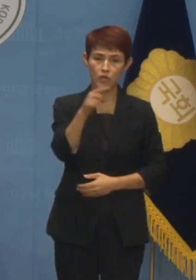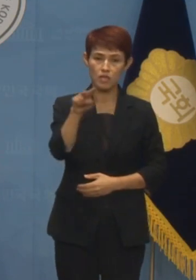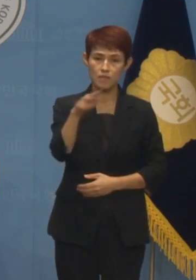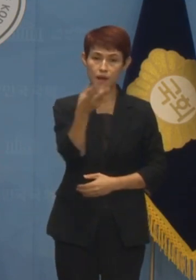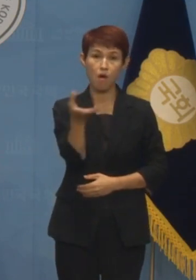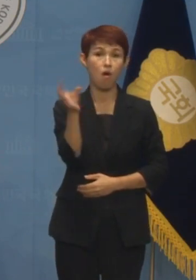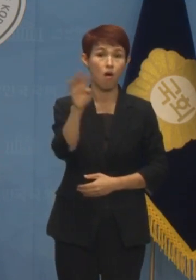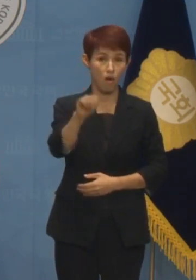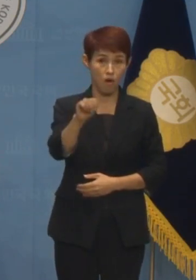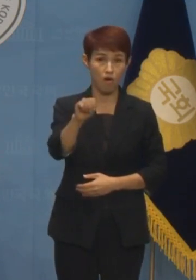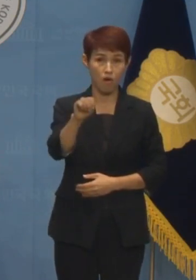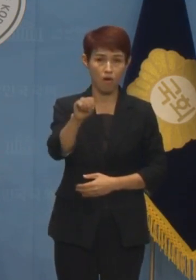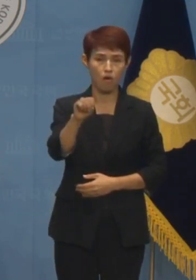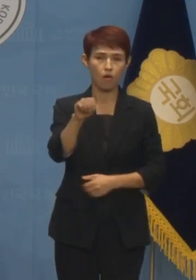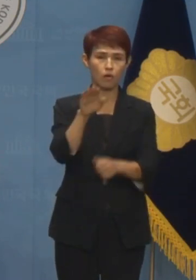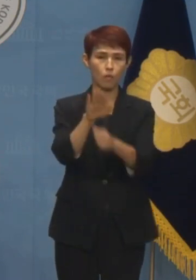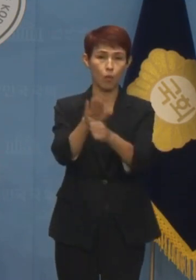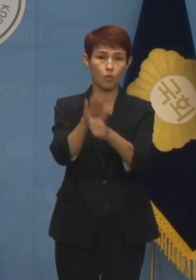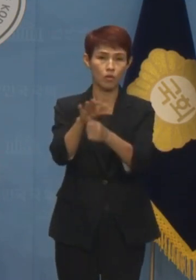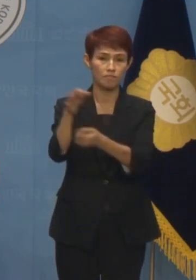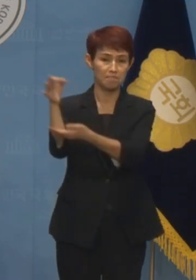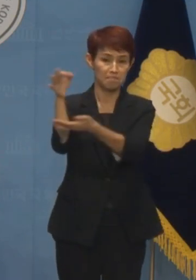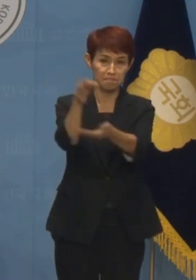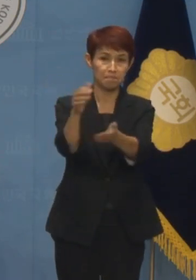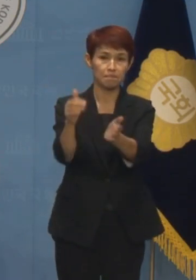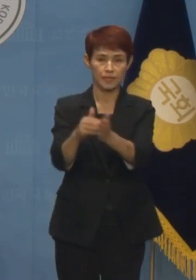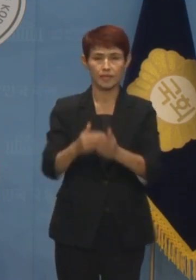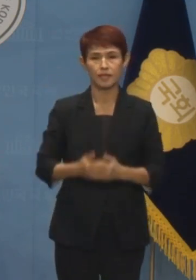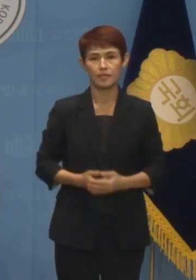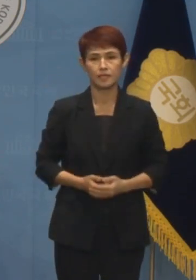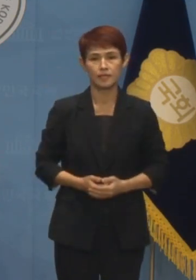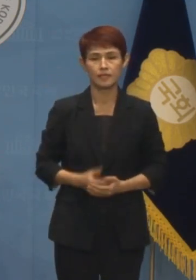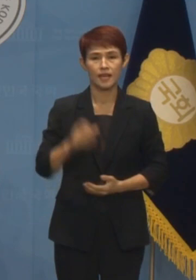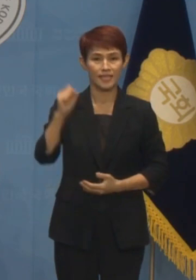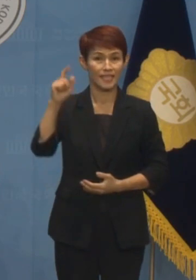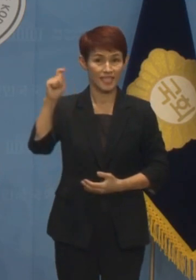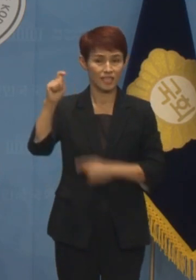6,200억 원의 보조금을 받았습니다.